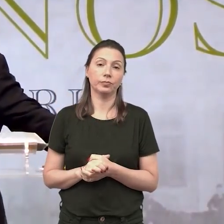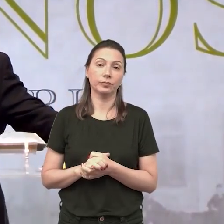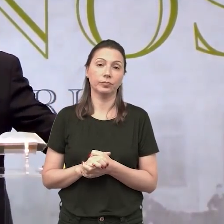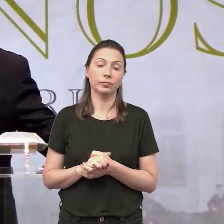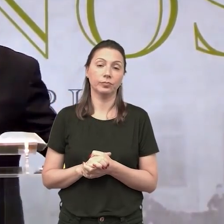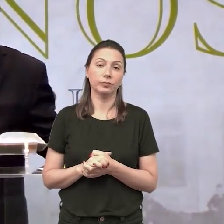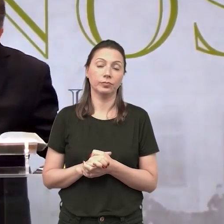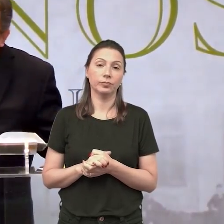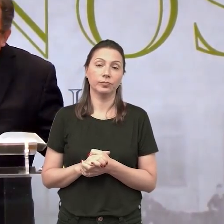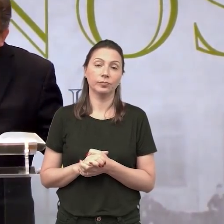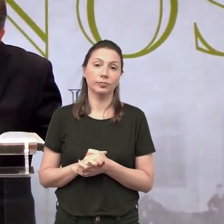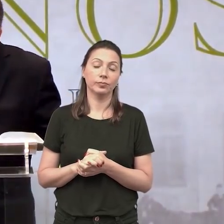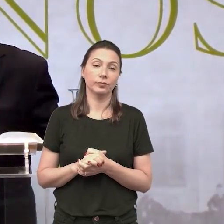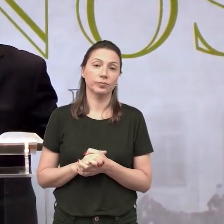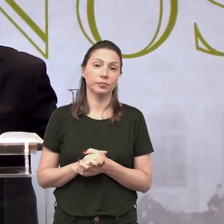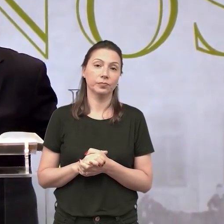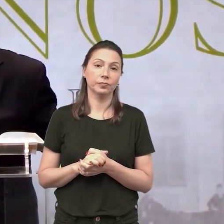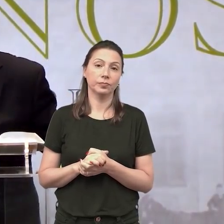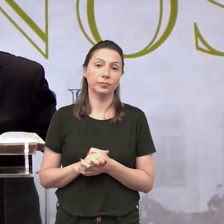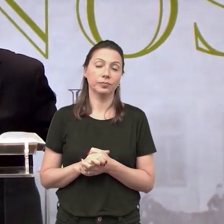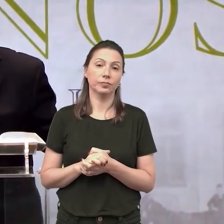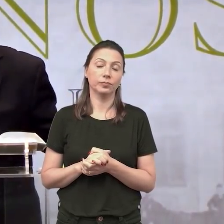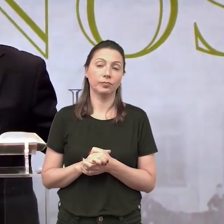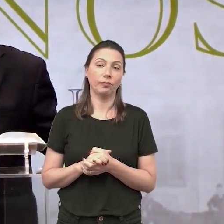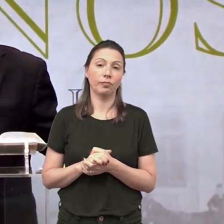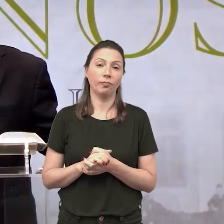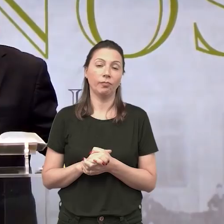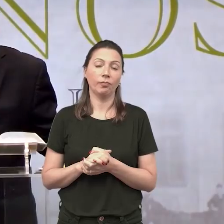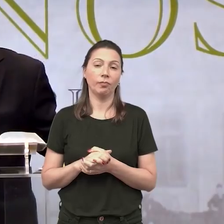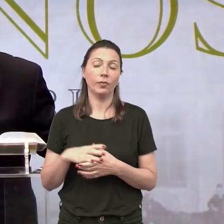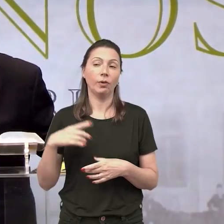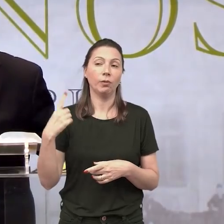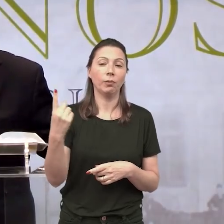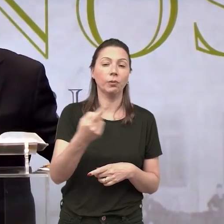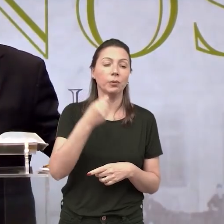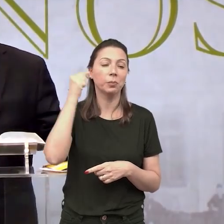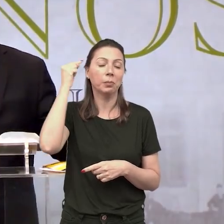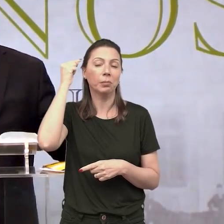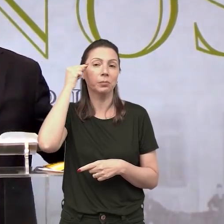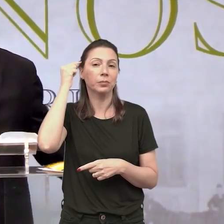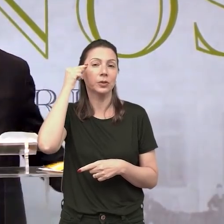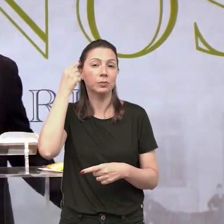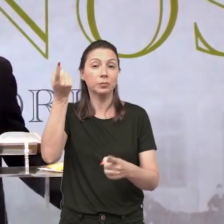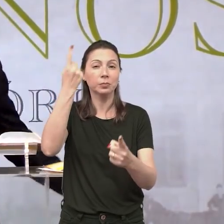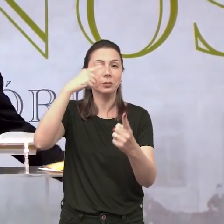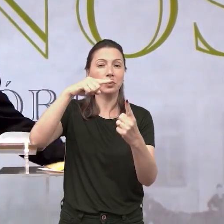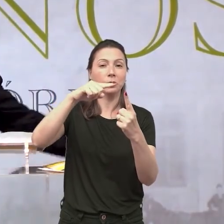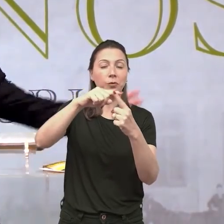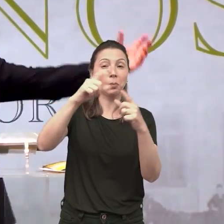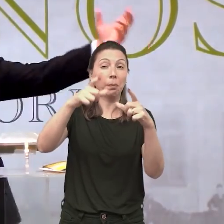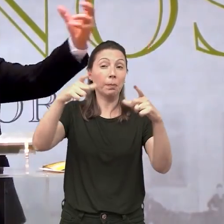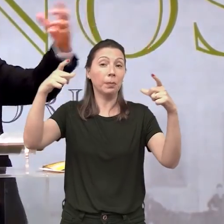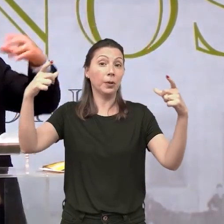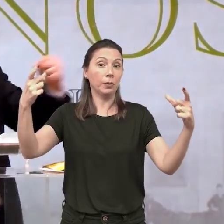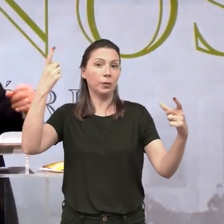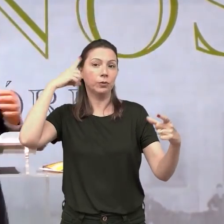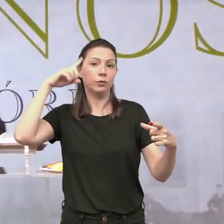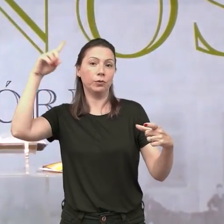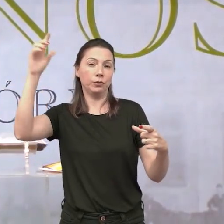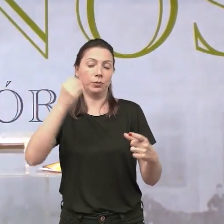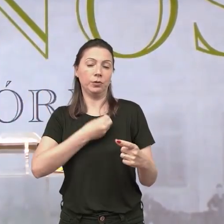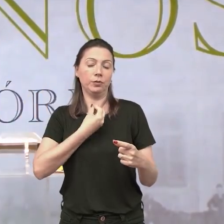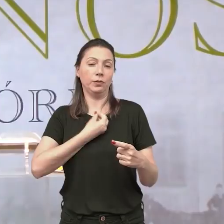Nós temos que o maior objetivo de Deus para a minha vida é que eu tenha